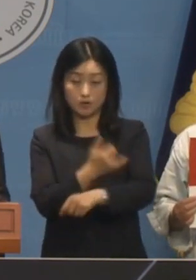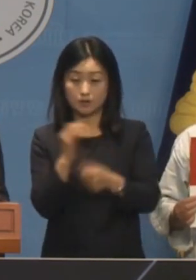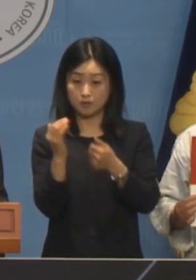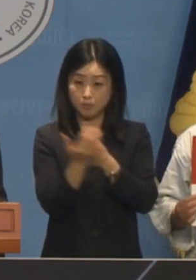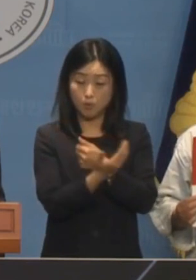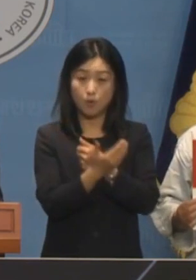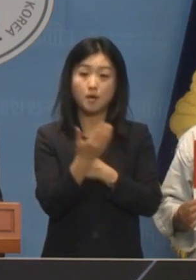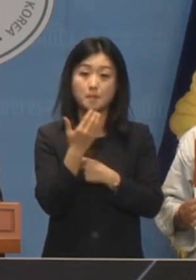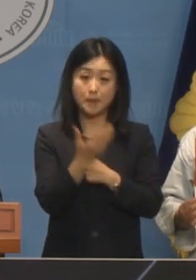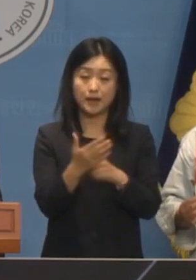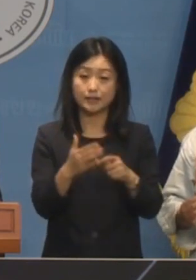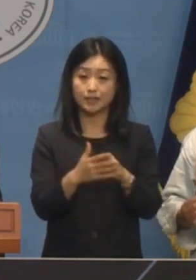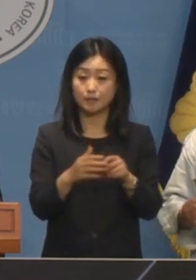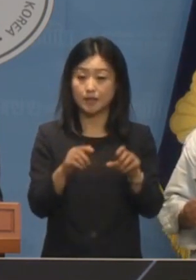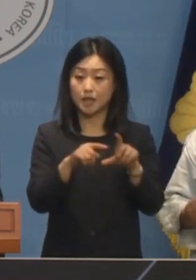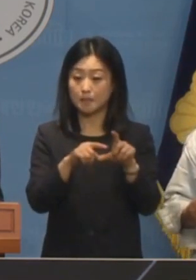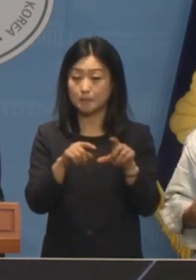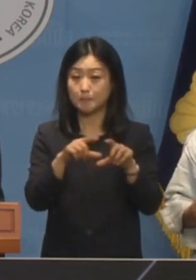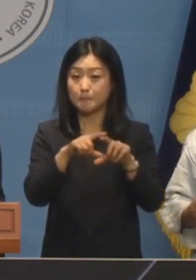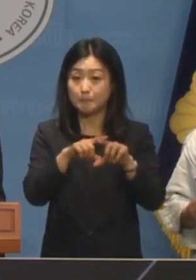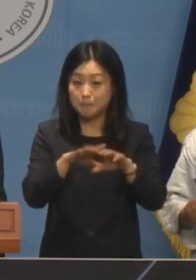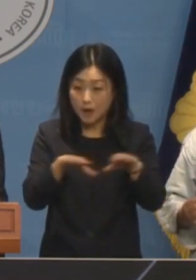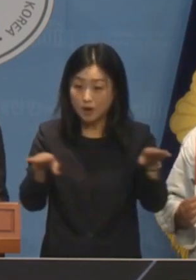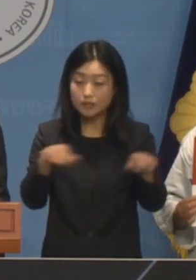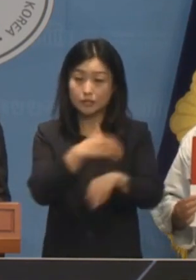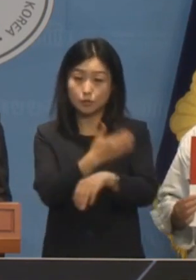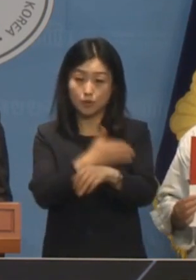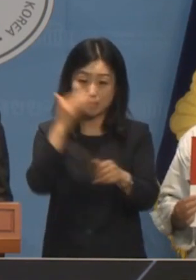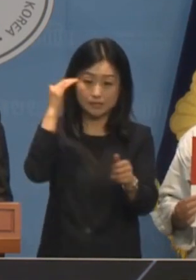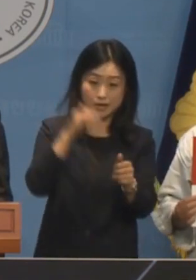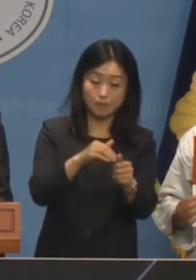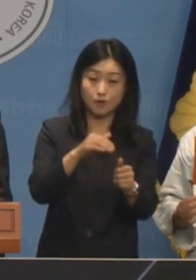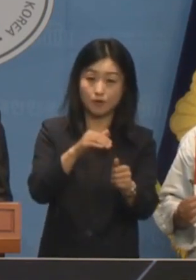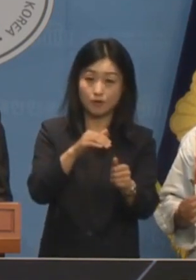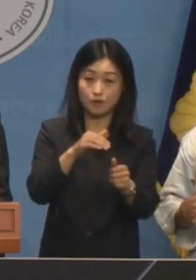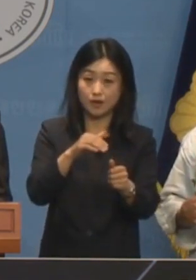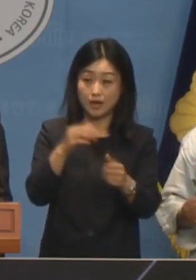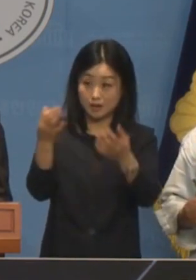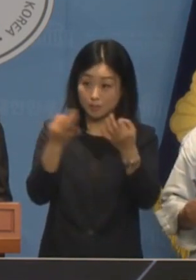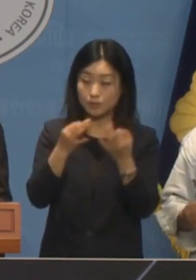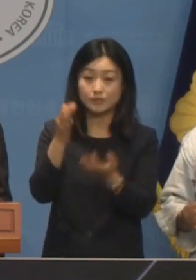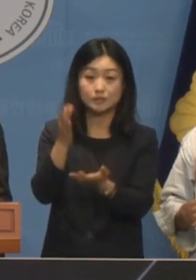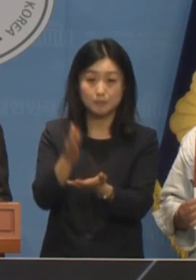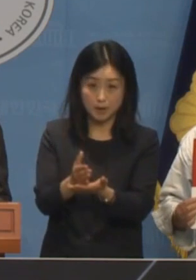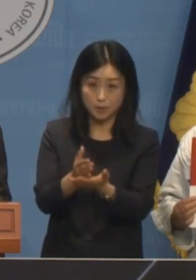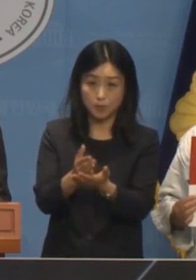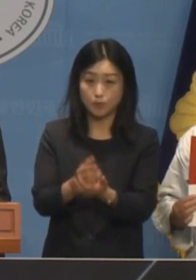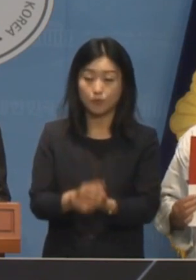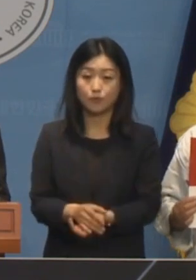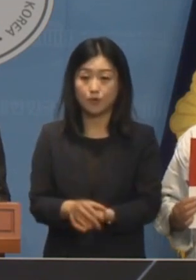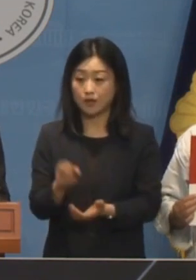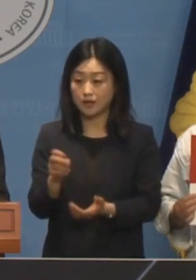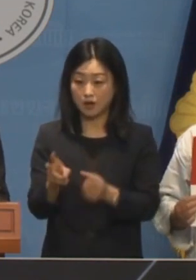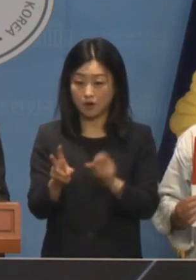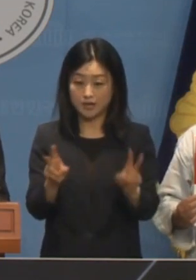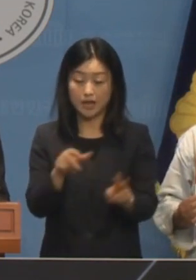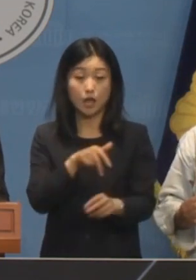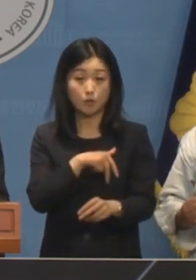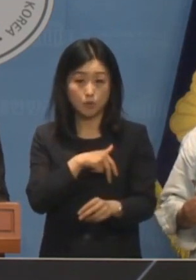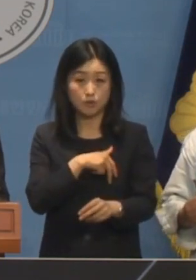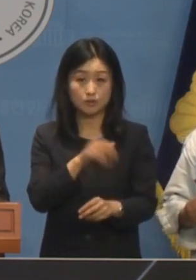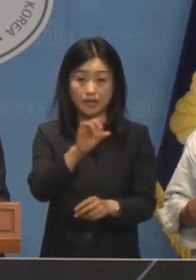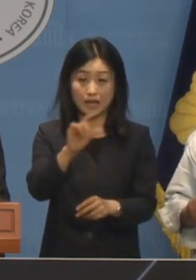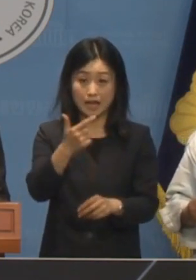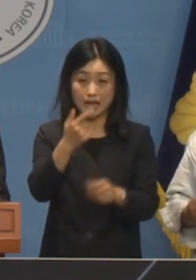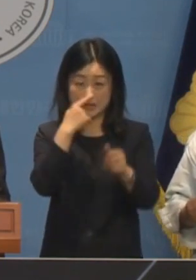인물이기에 평등권을 침해하는 차별과 배제의 시각으로 비난해서는 안 되며 여야 인사청문위원들은 안창호 후보자에 대한